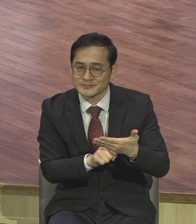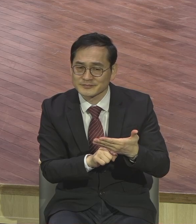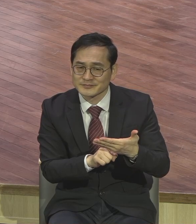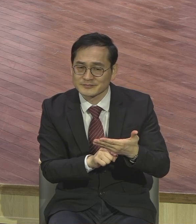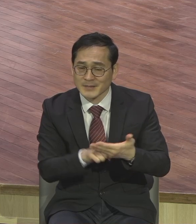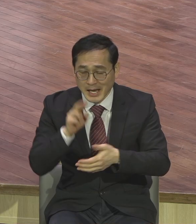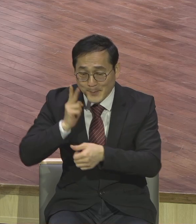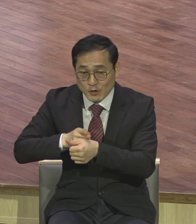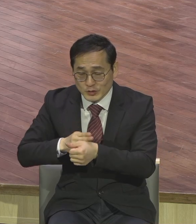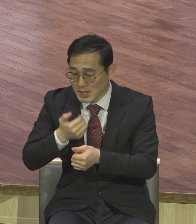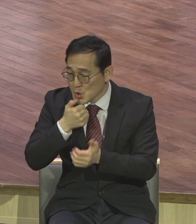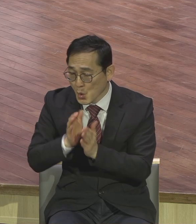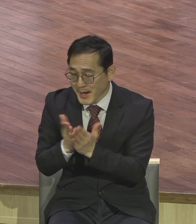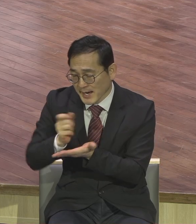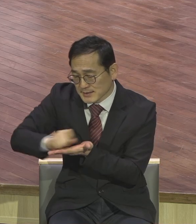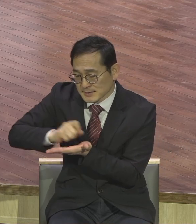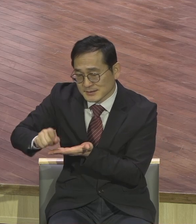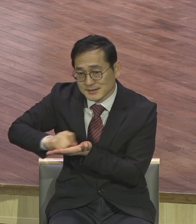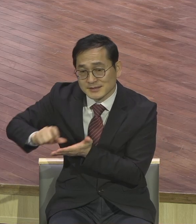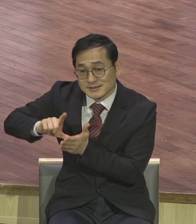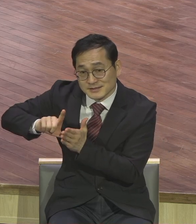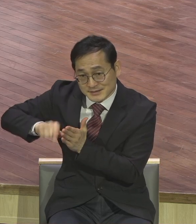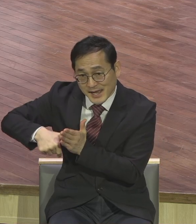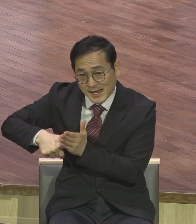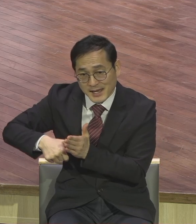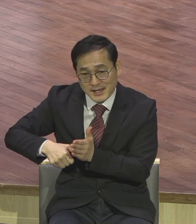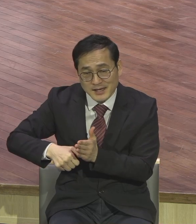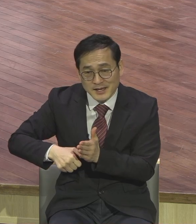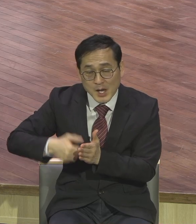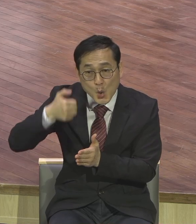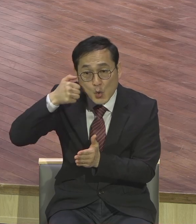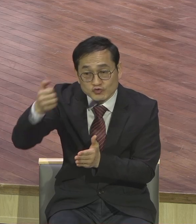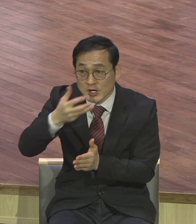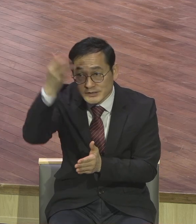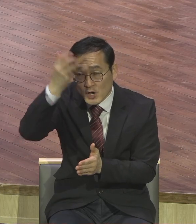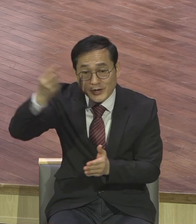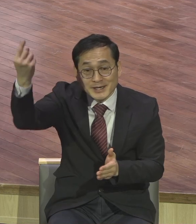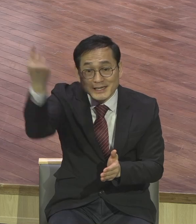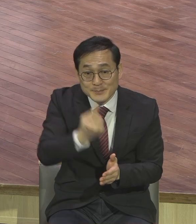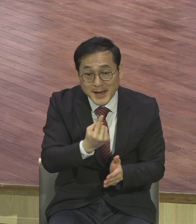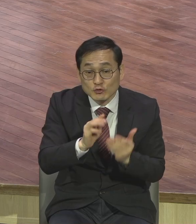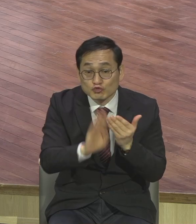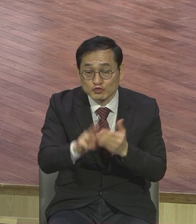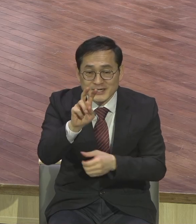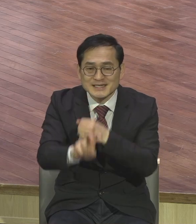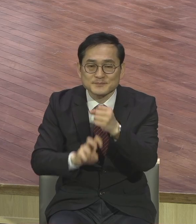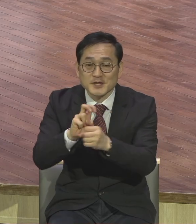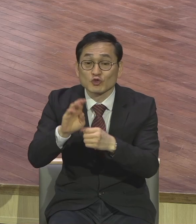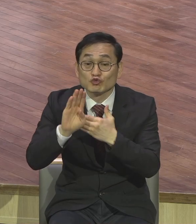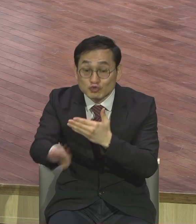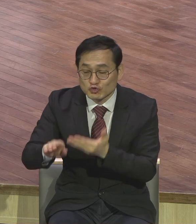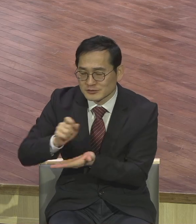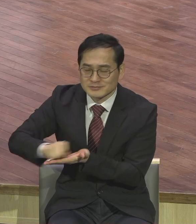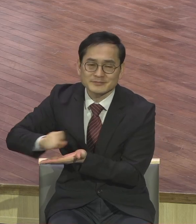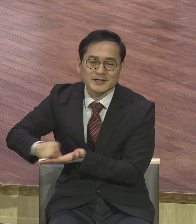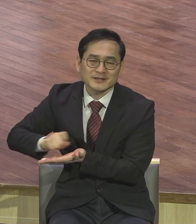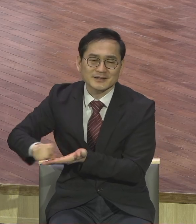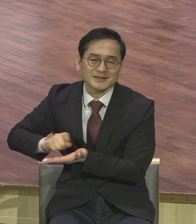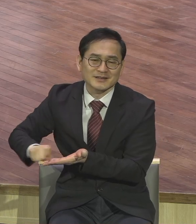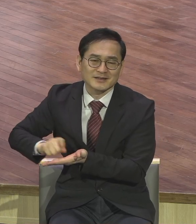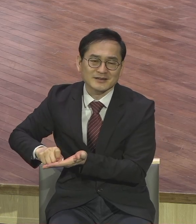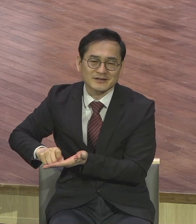로마서를 쓸 때는 이미 오순절 성령이 임한 지가 20년이 지난 뒤에요.